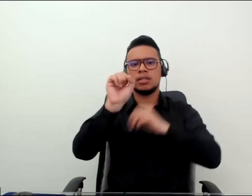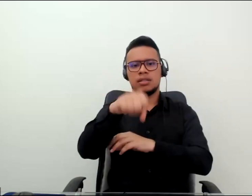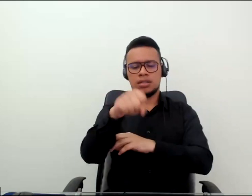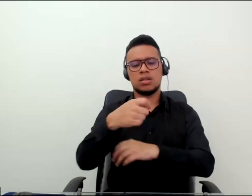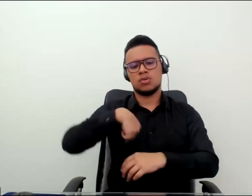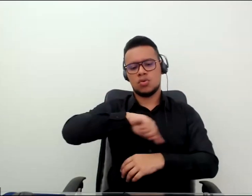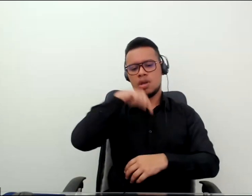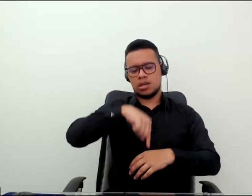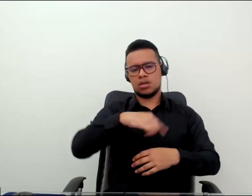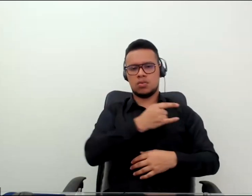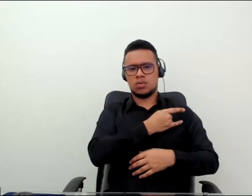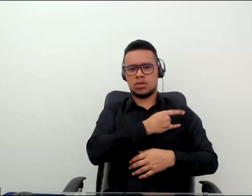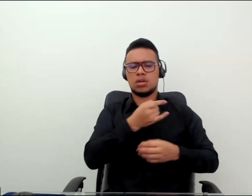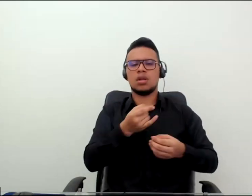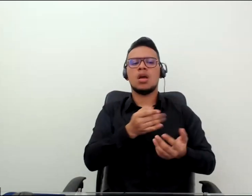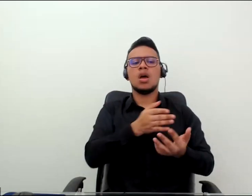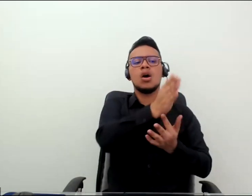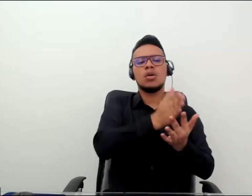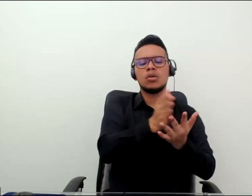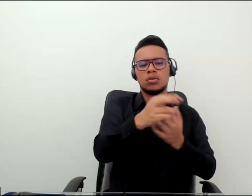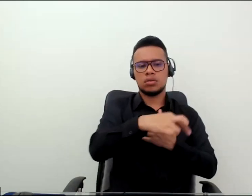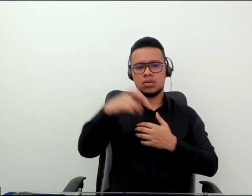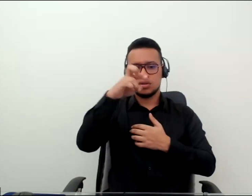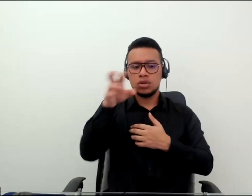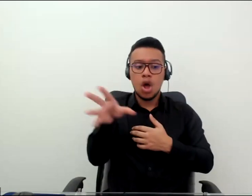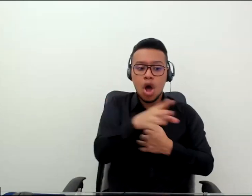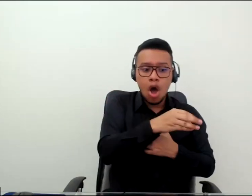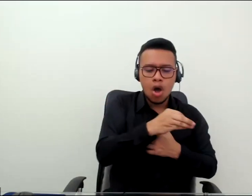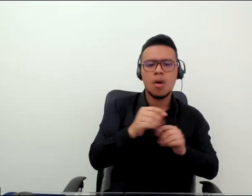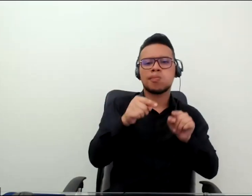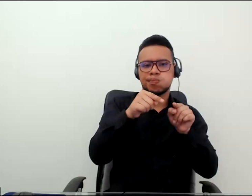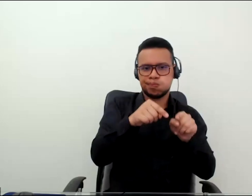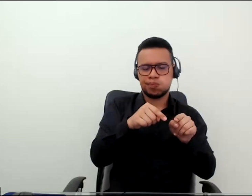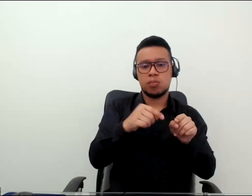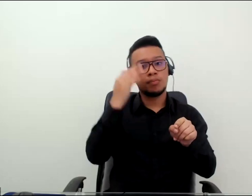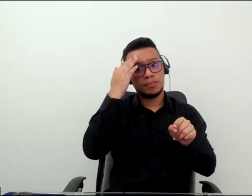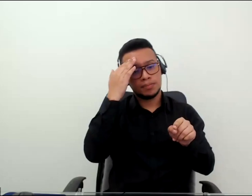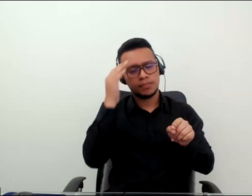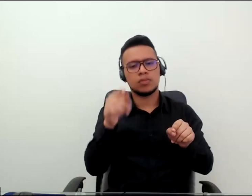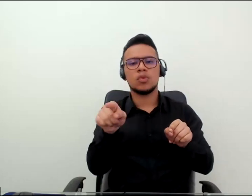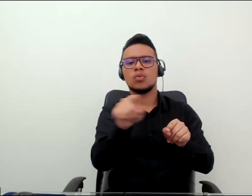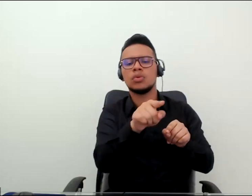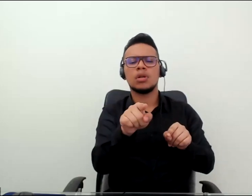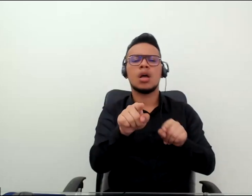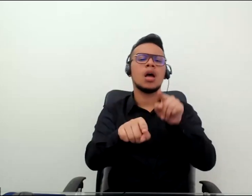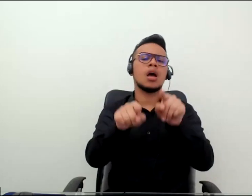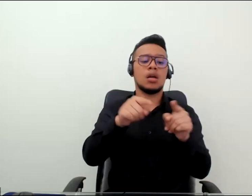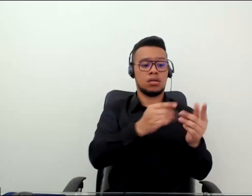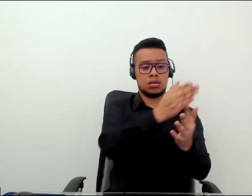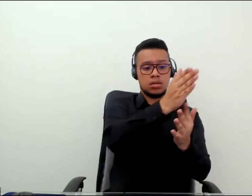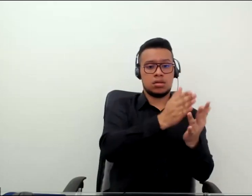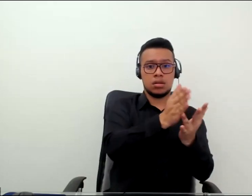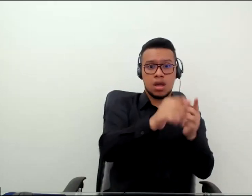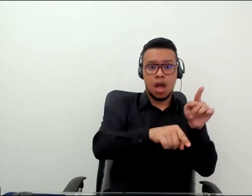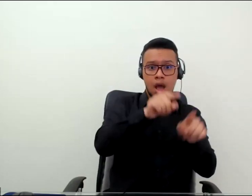brindamos la oferta académica de todos nuestros programas académicos deben tener presente que para algunos de ellos hay